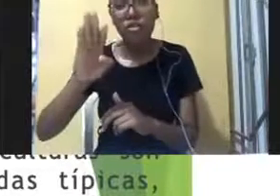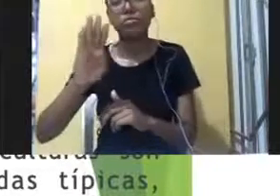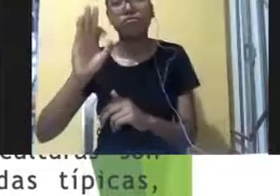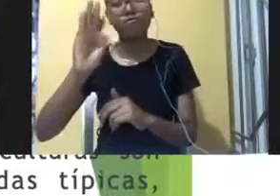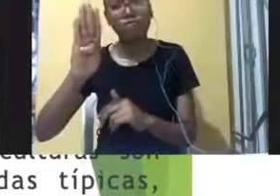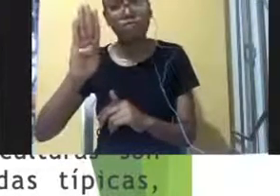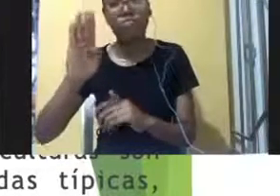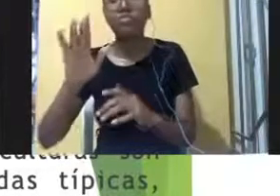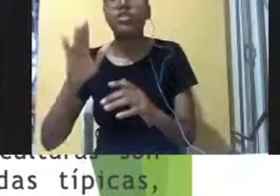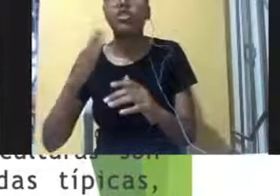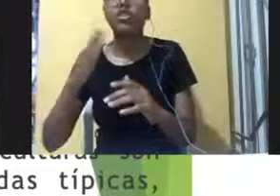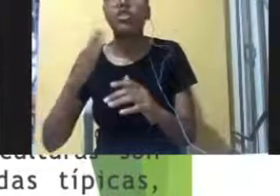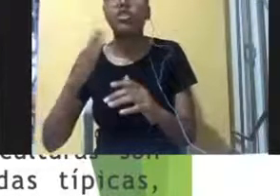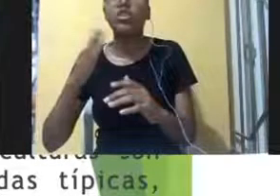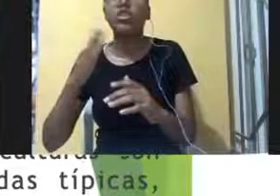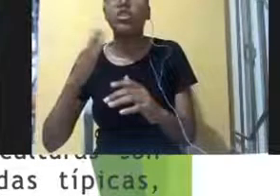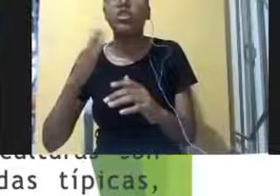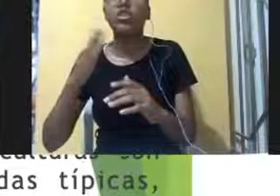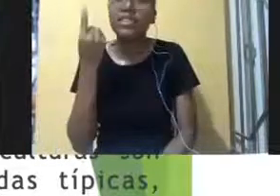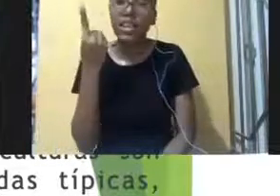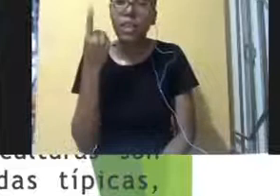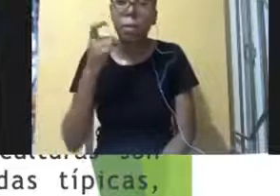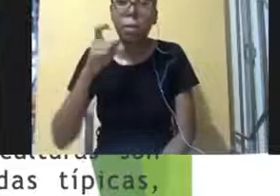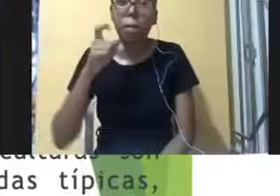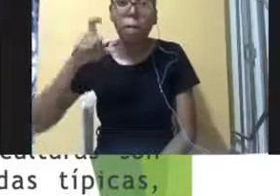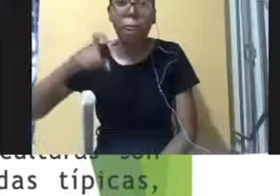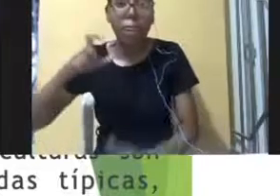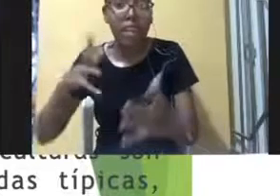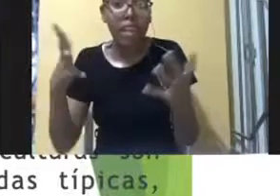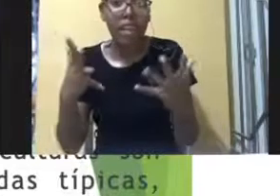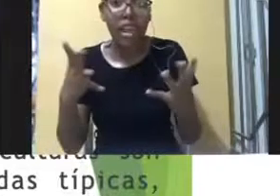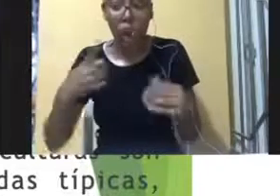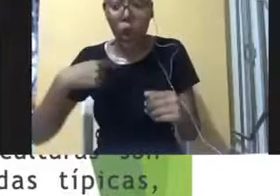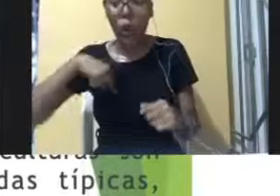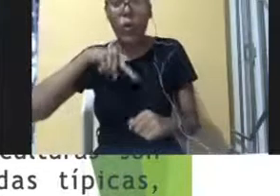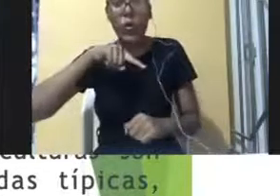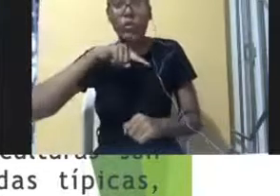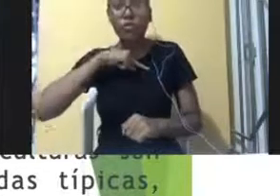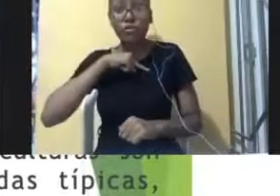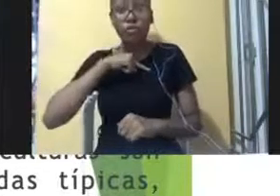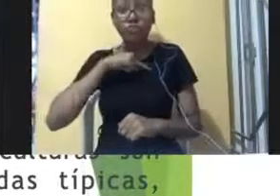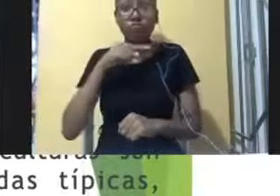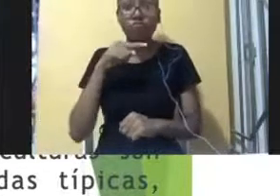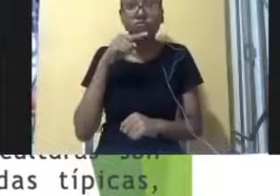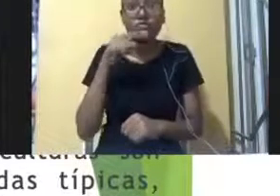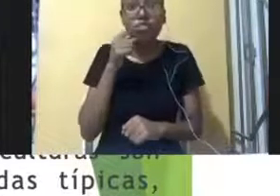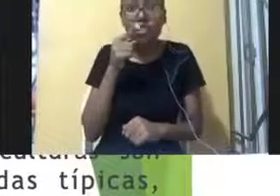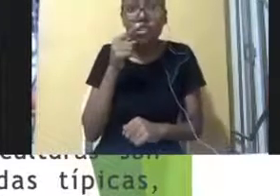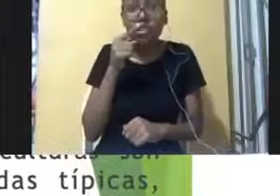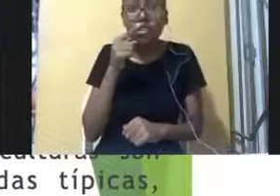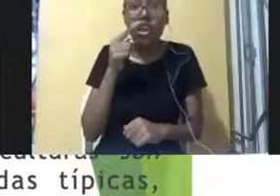que nosotros lo veamos como parte de la sociedad y que nosotros como